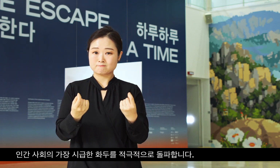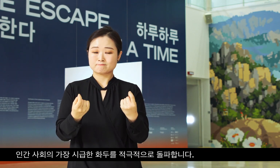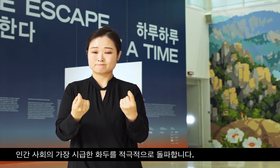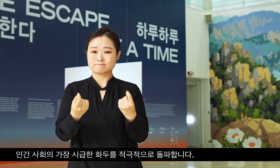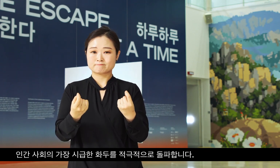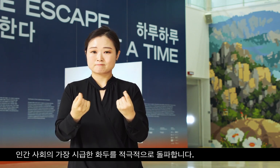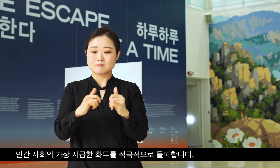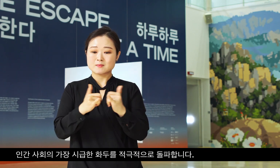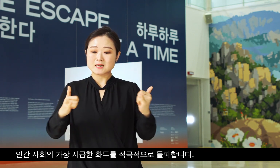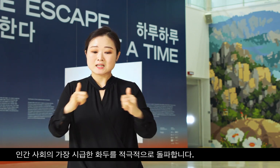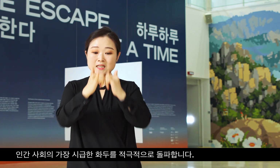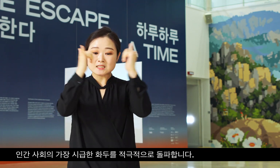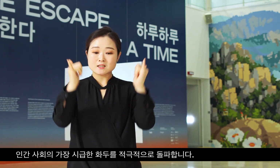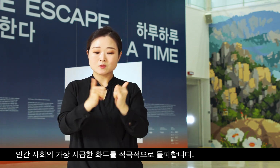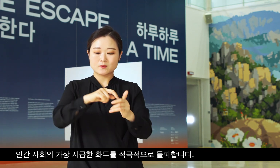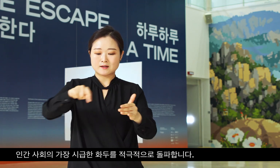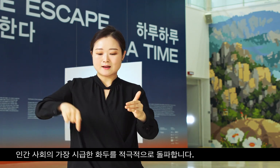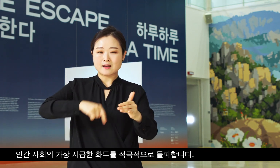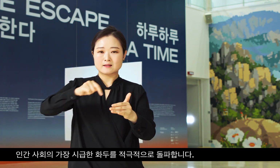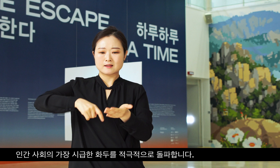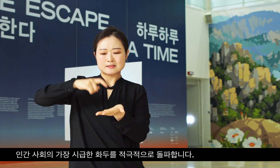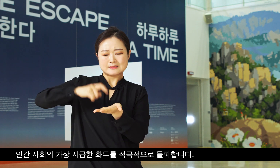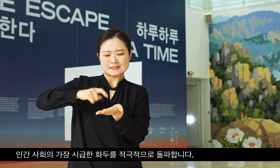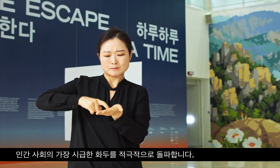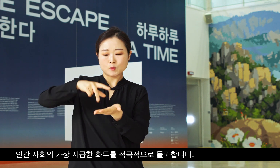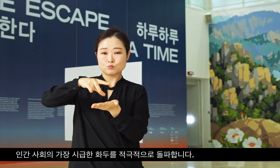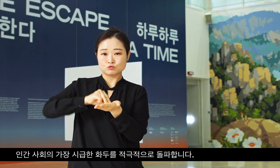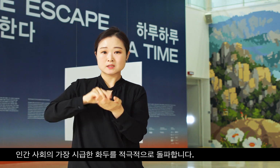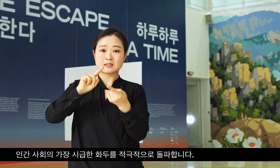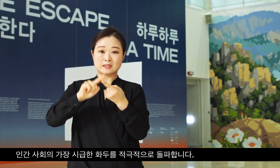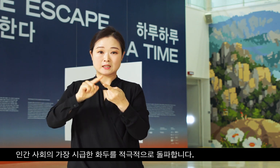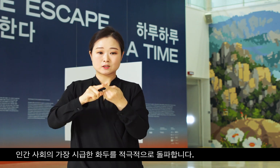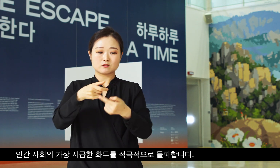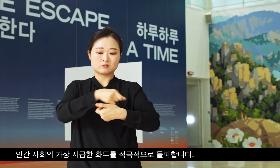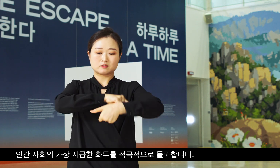인간 사회의 가장 시급한 화두를 적극적으로 돌파합니다.